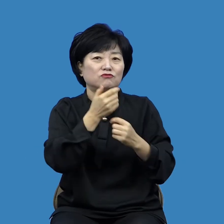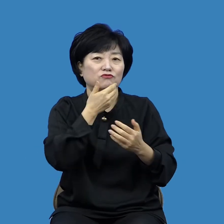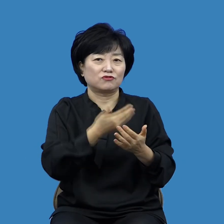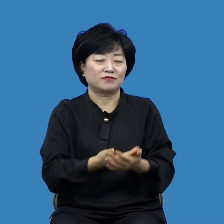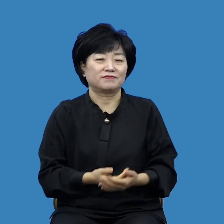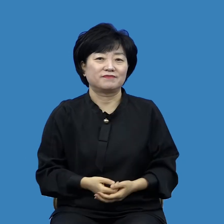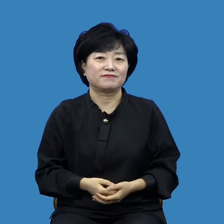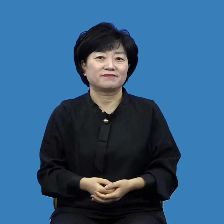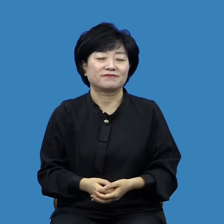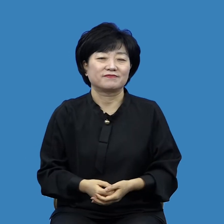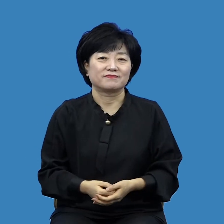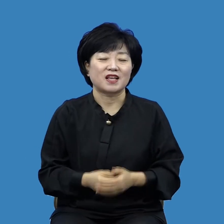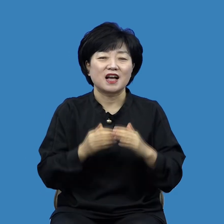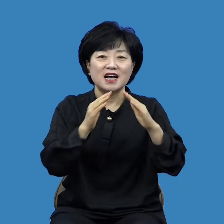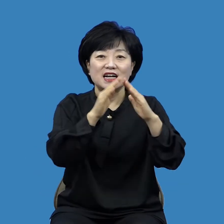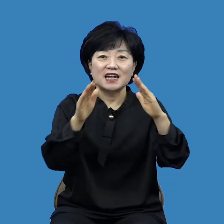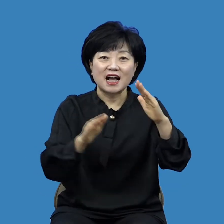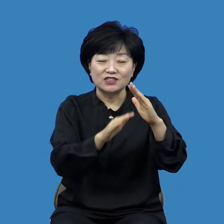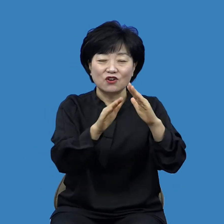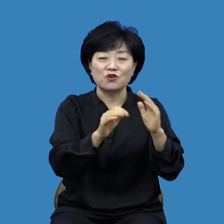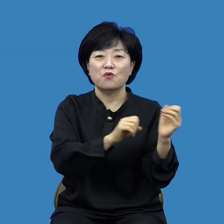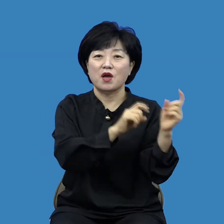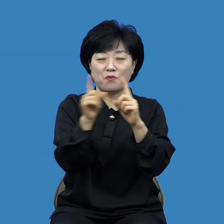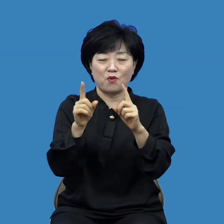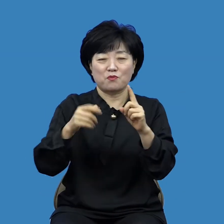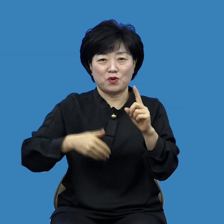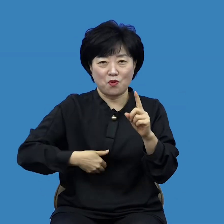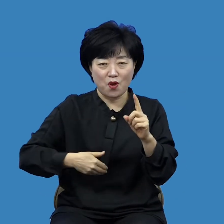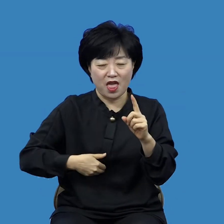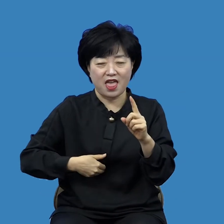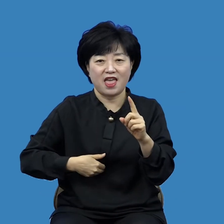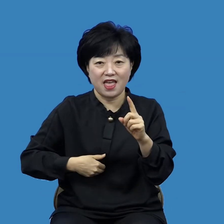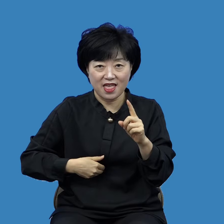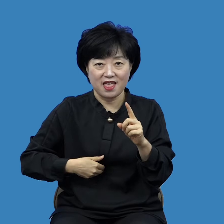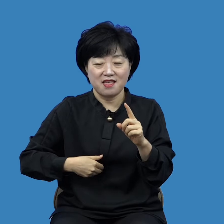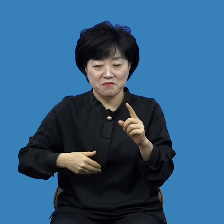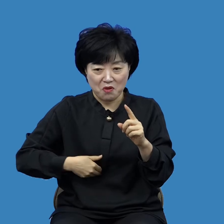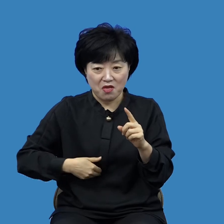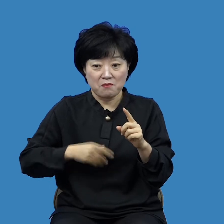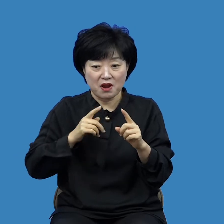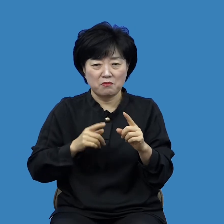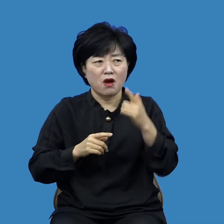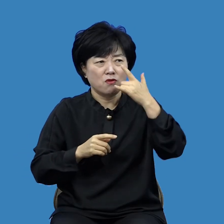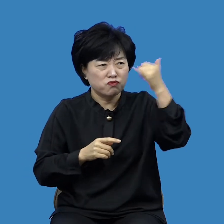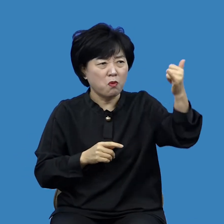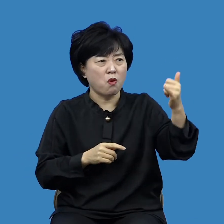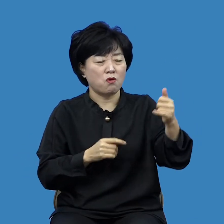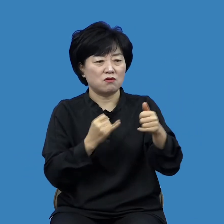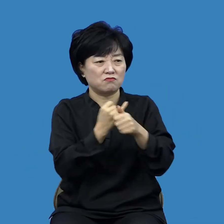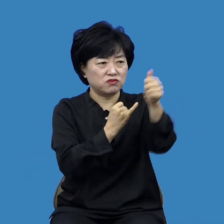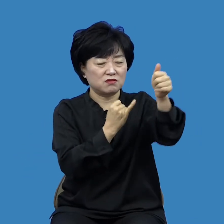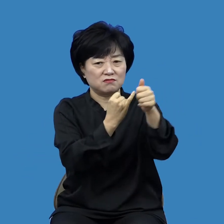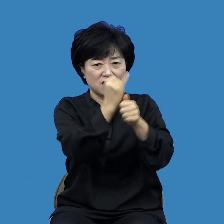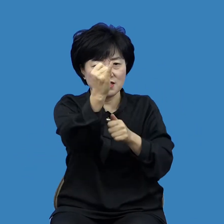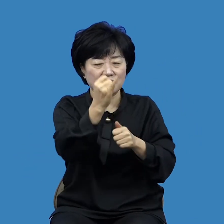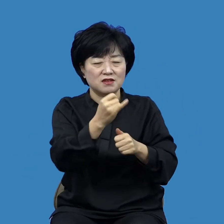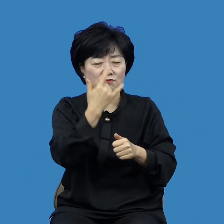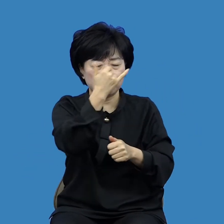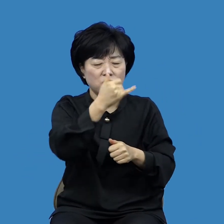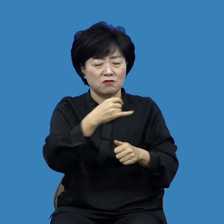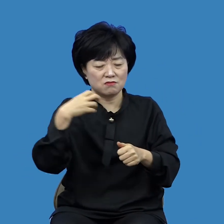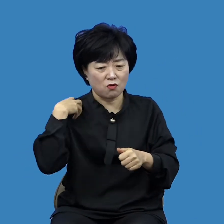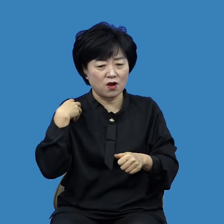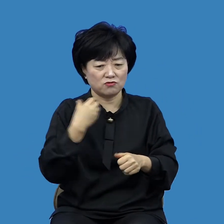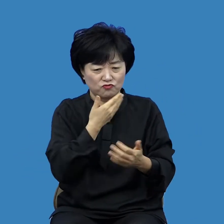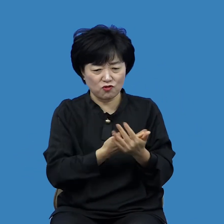사람들이 말이에요, 가정이 회복돼야 된다 그러면 항상 부모님이 회복되는 걸 먼저 생각해요. 뭐 남편은 남편으로, 아내는 아내로, 엄마는 엄마로, 아빠는